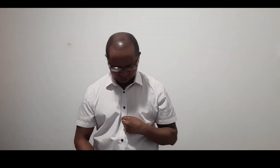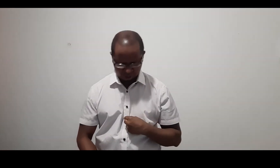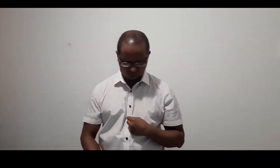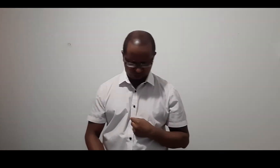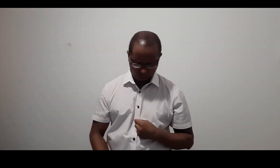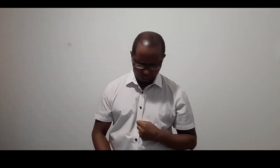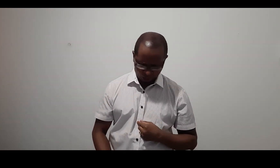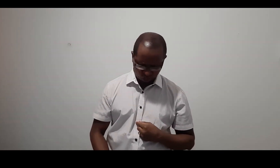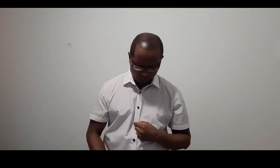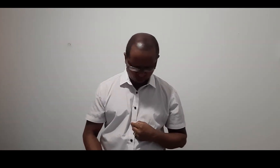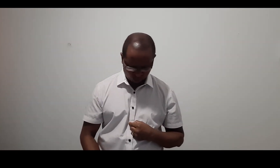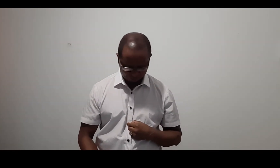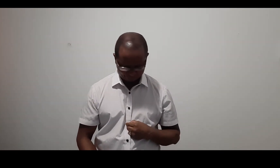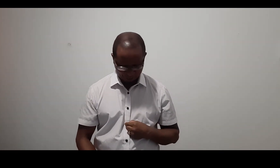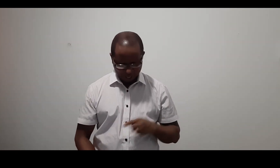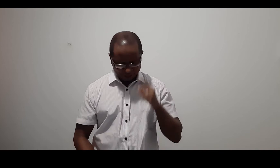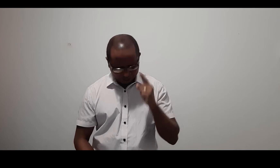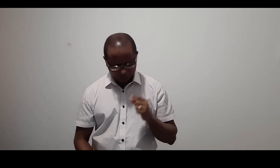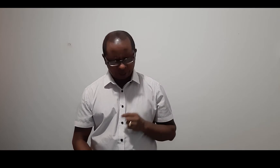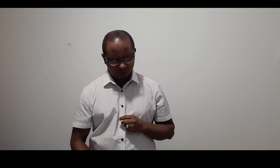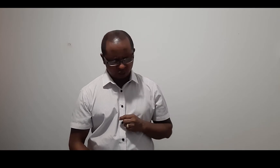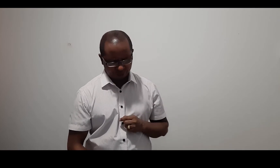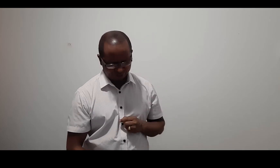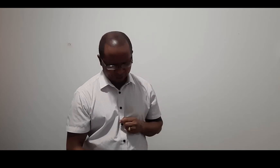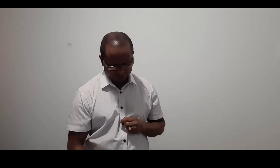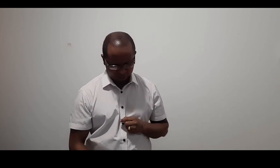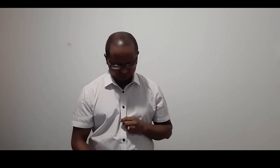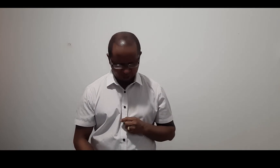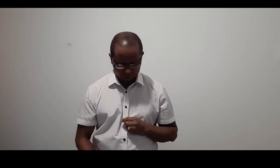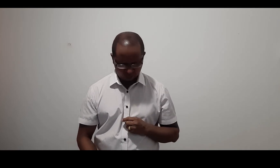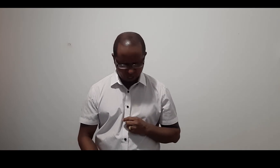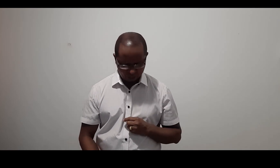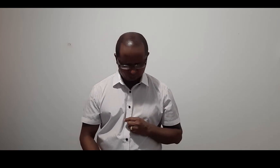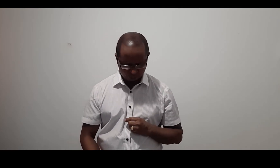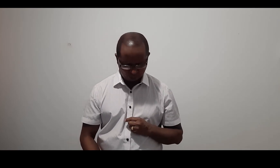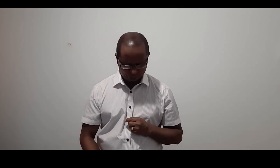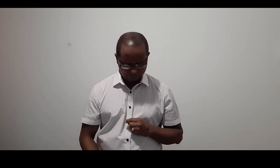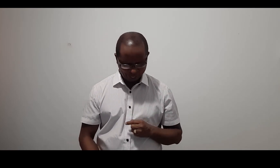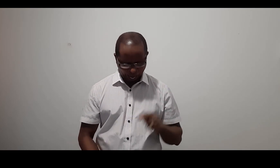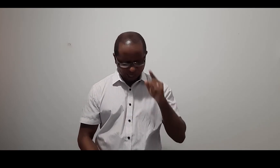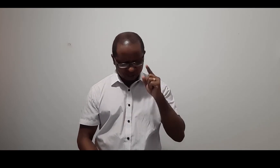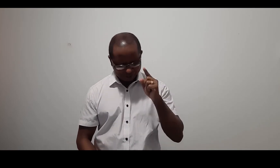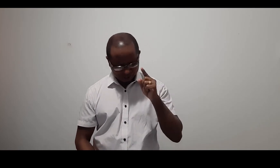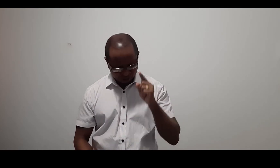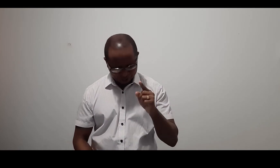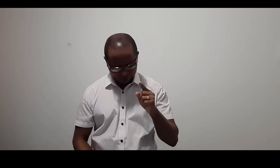kristy novelona ato anatiko. Ny galatiana toko faefatra ny andininy faenina de ho ihany ny apôstôly paoly hoe asatria zanaka